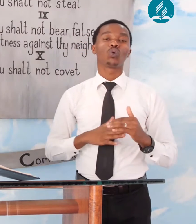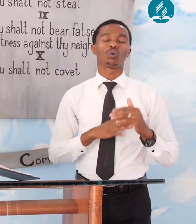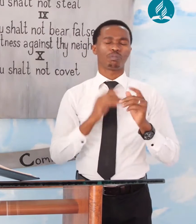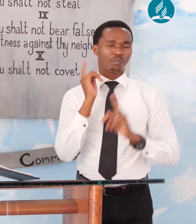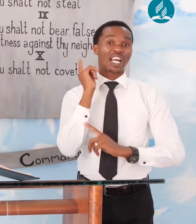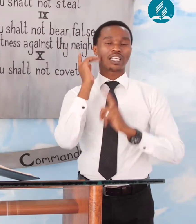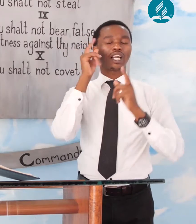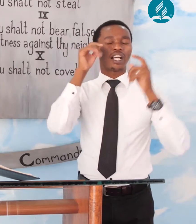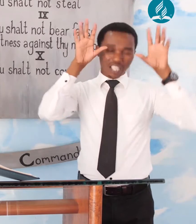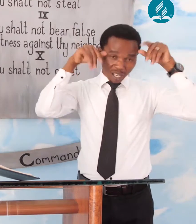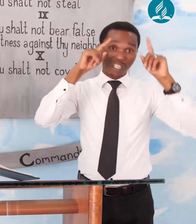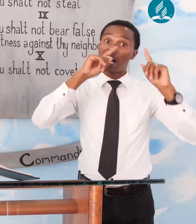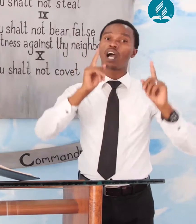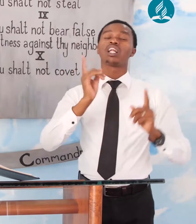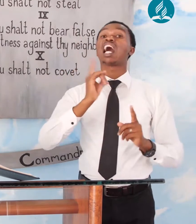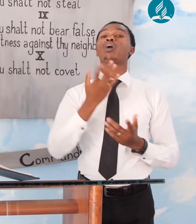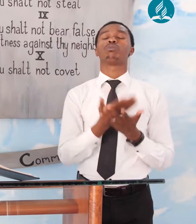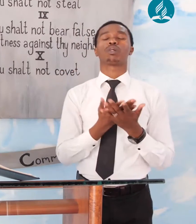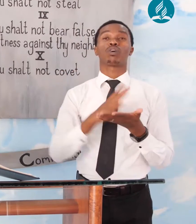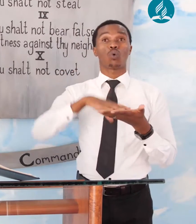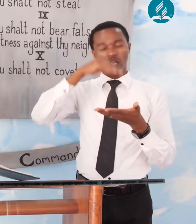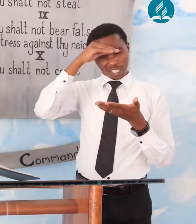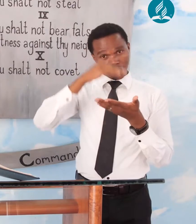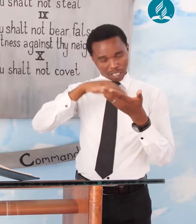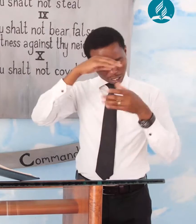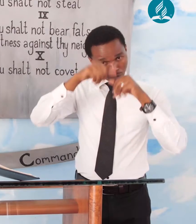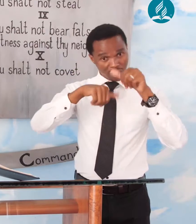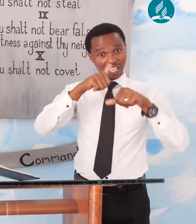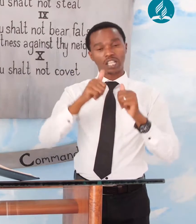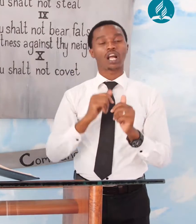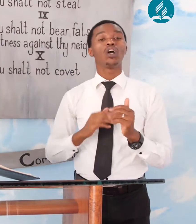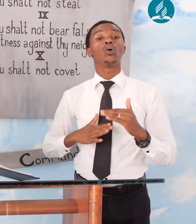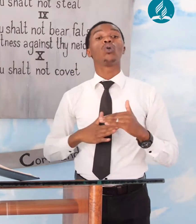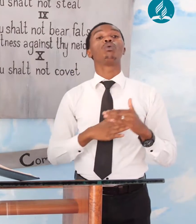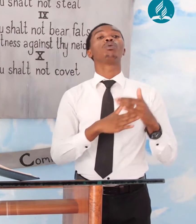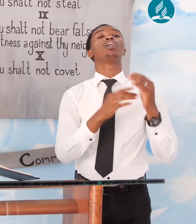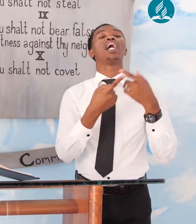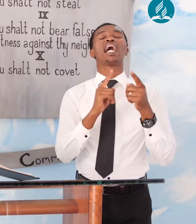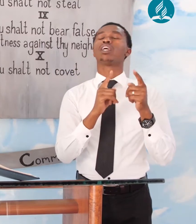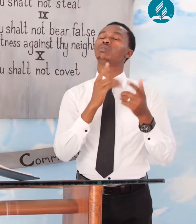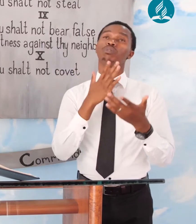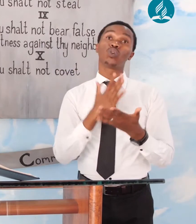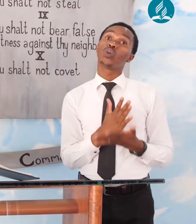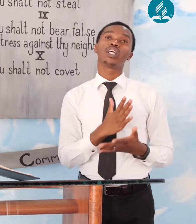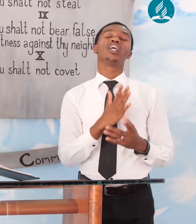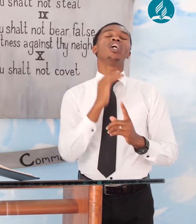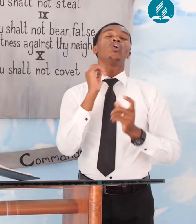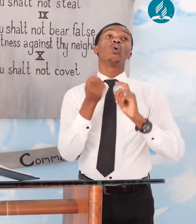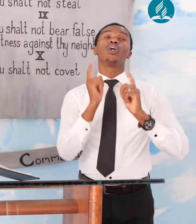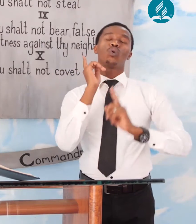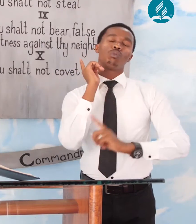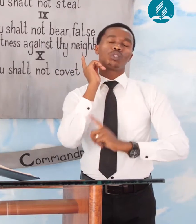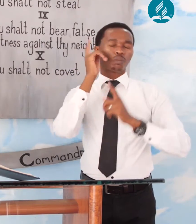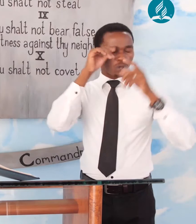kuragira intama biraho gusa ariko kuragira intama birimo isomo rikomeye rya